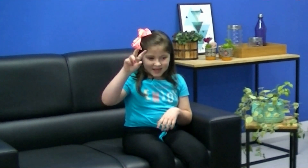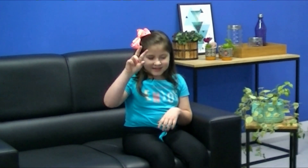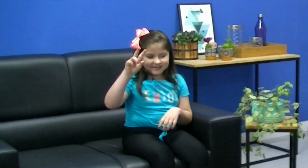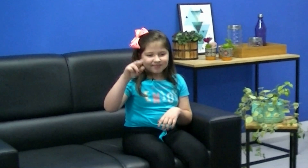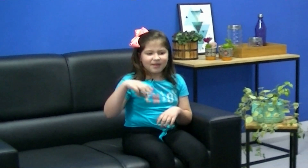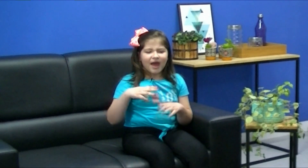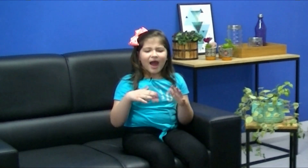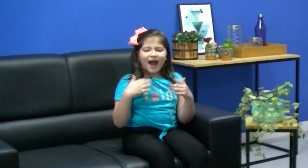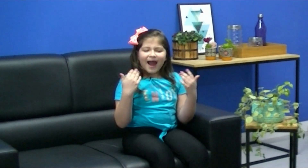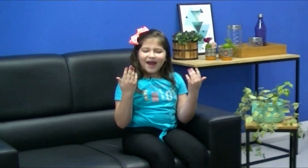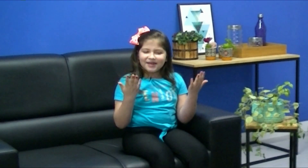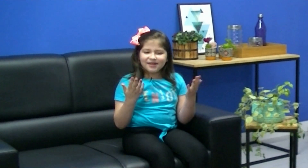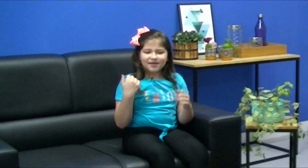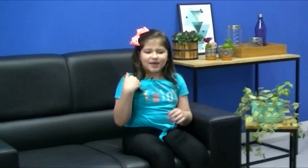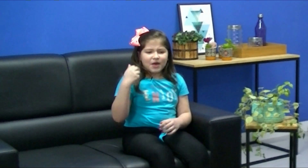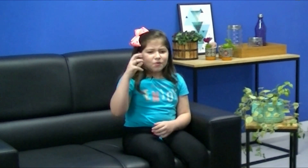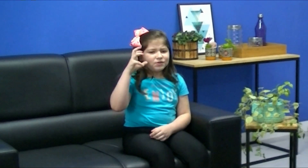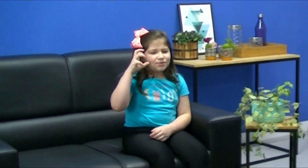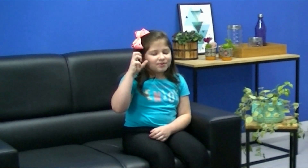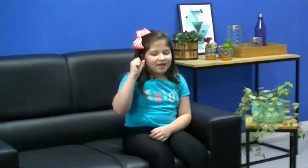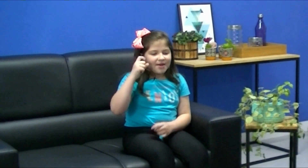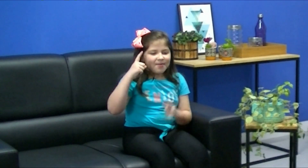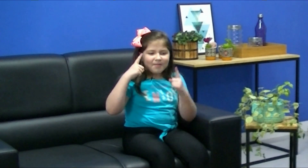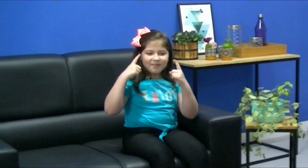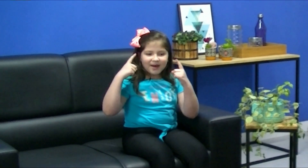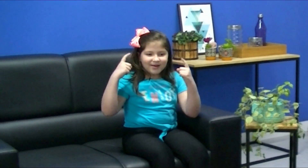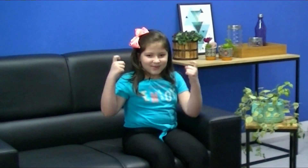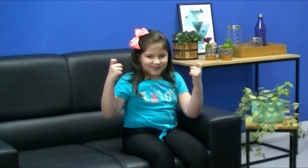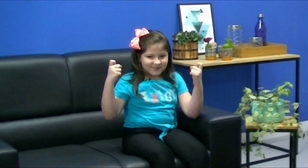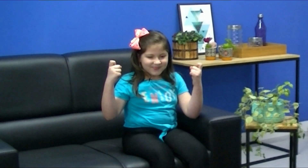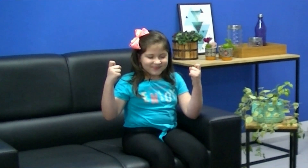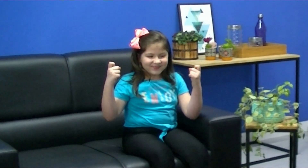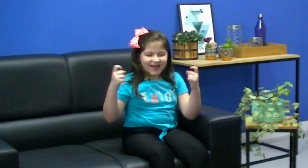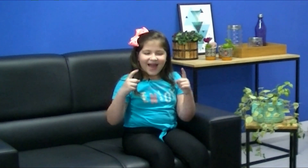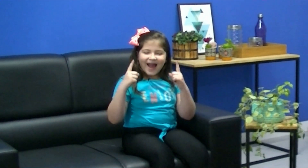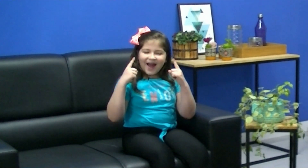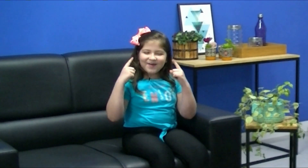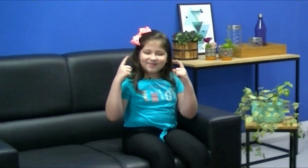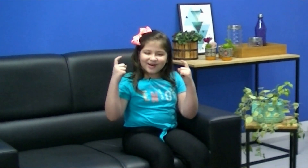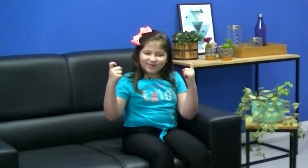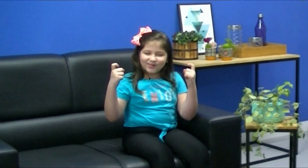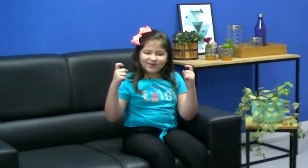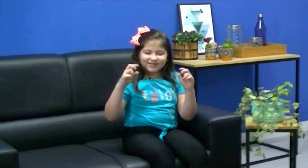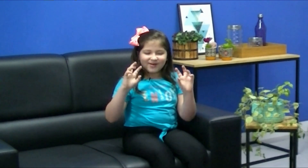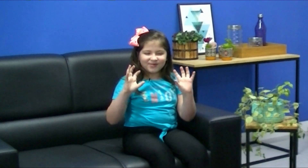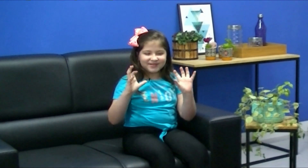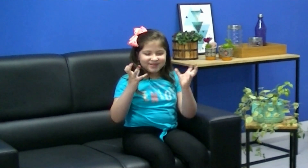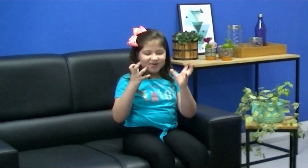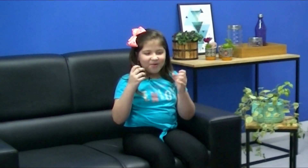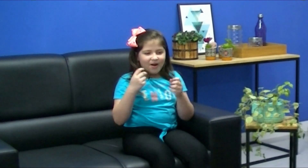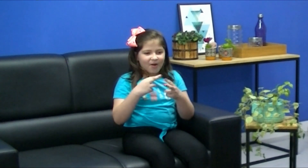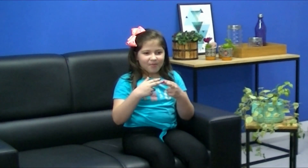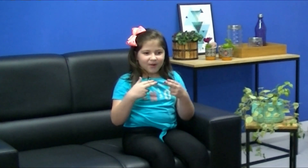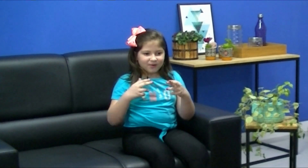escadas. Aí eu escutei um barulho. Aí o barulho aconteceu uma coisa.